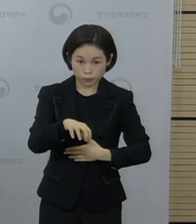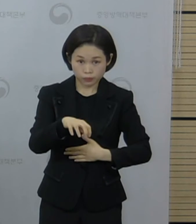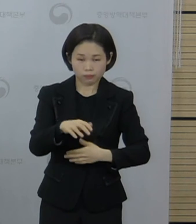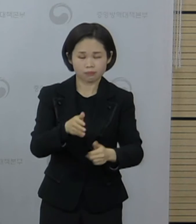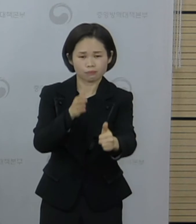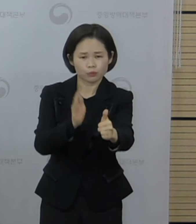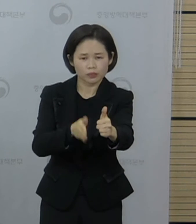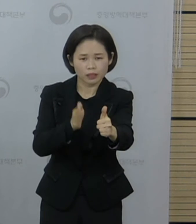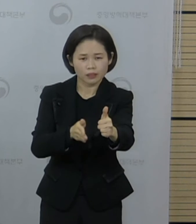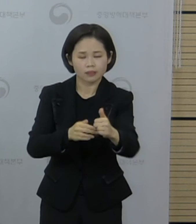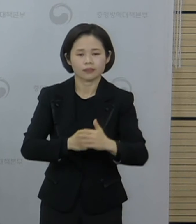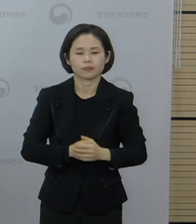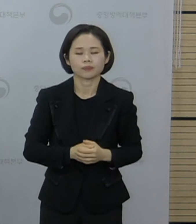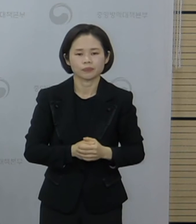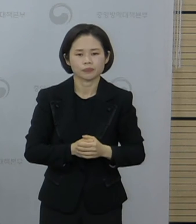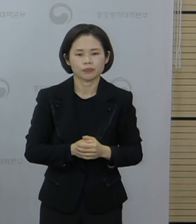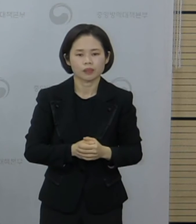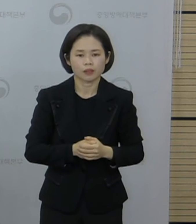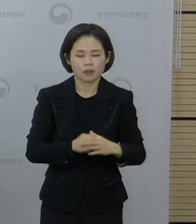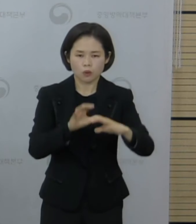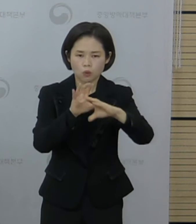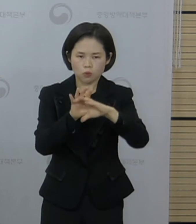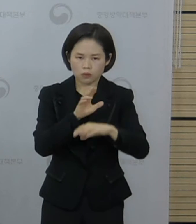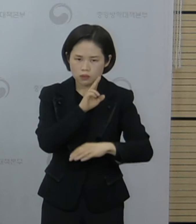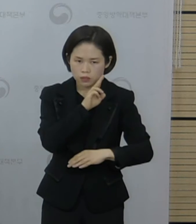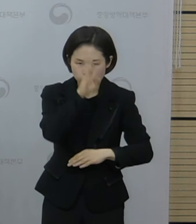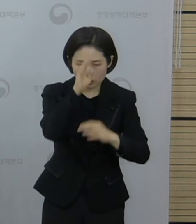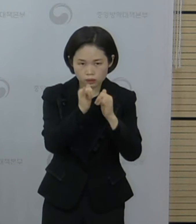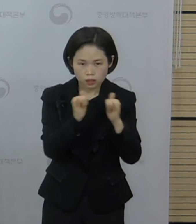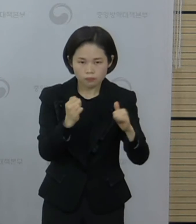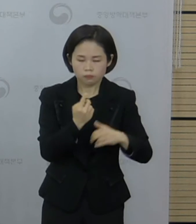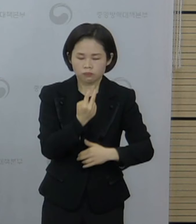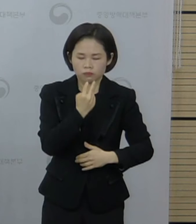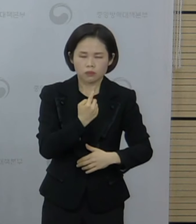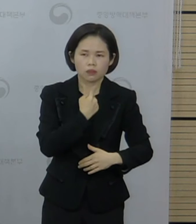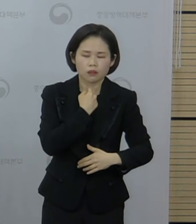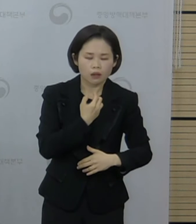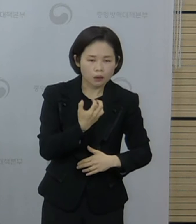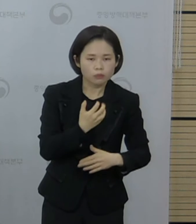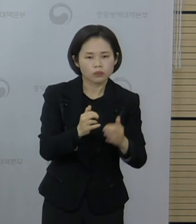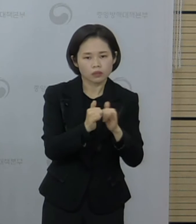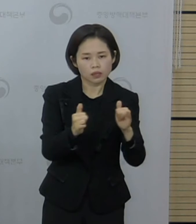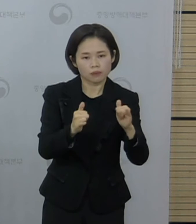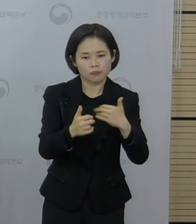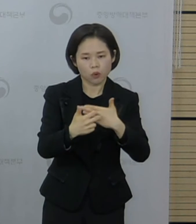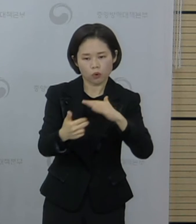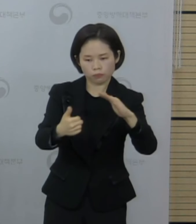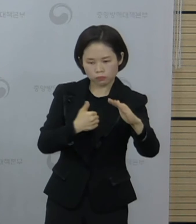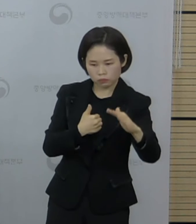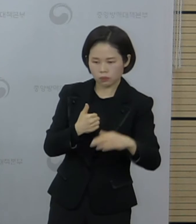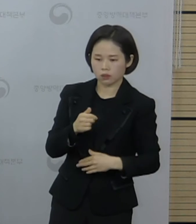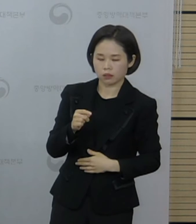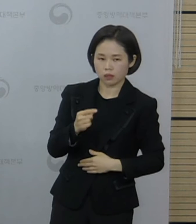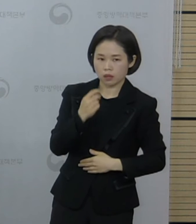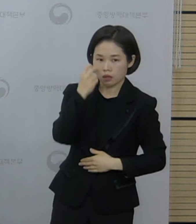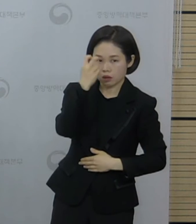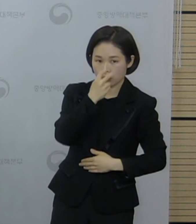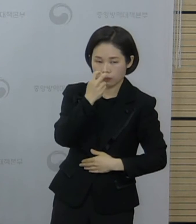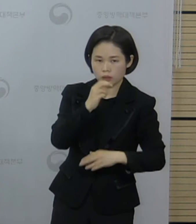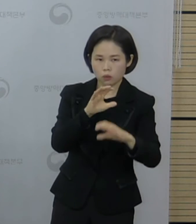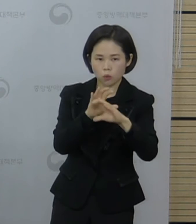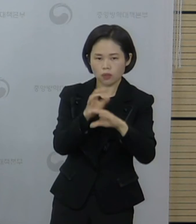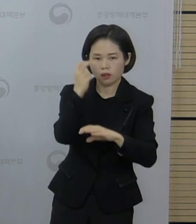추가로 드린다면 코로나 의심 환자 또는 호흡기 증상 환자가 내 원할경우 검사 의뢰서 를 적극